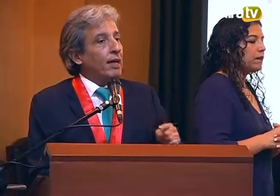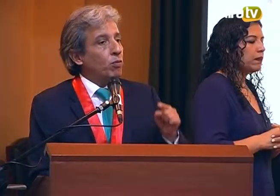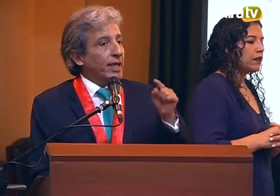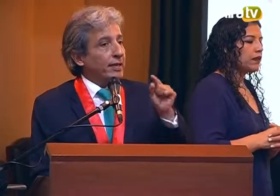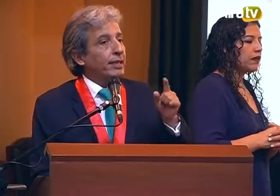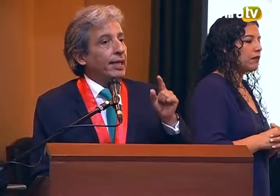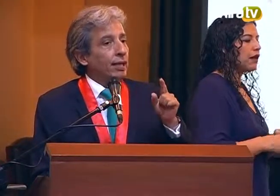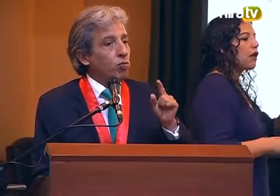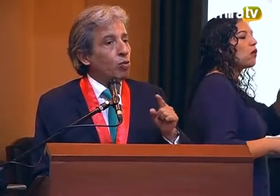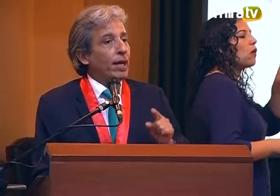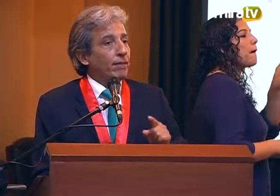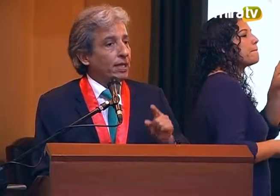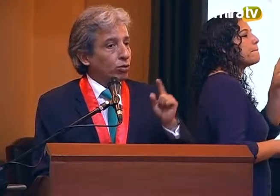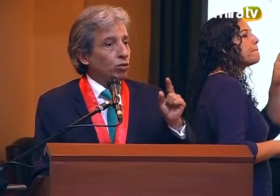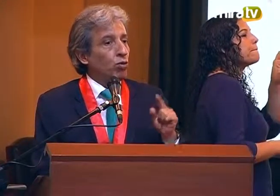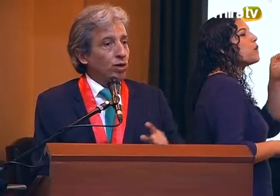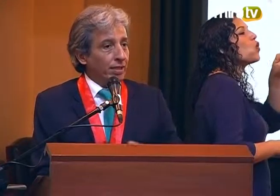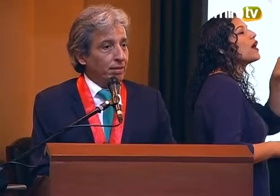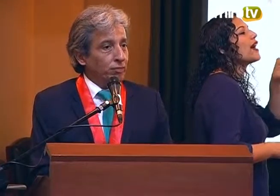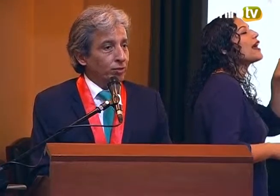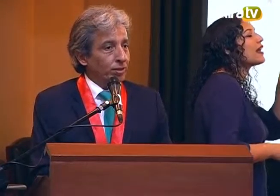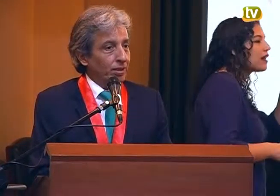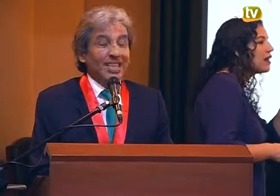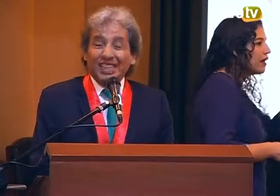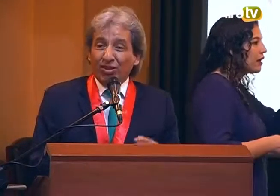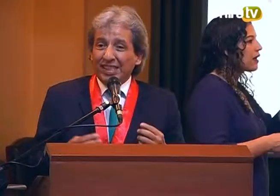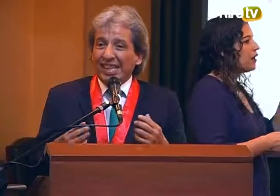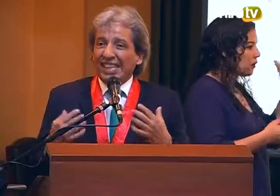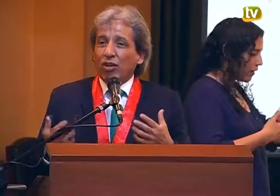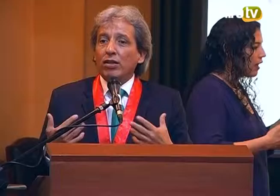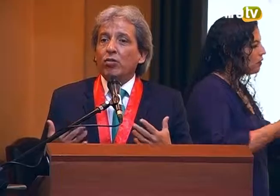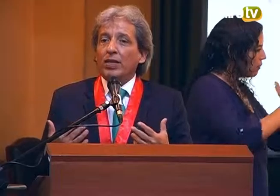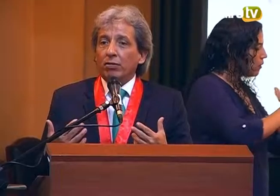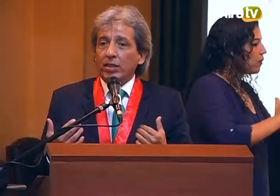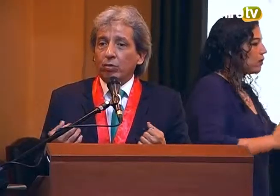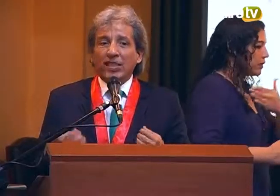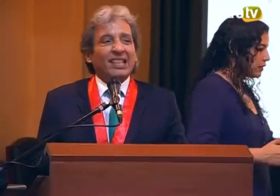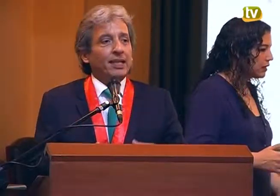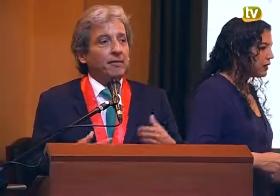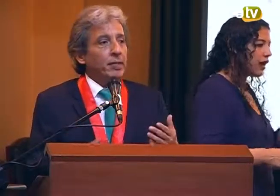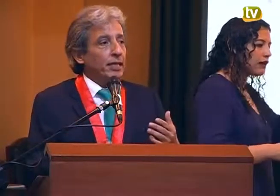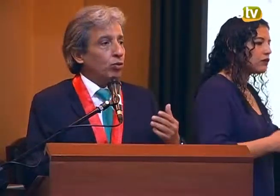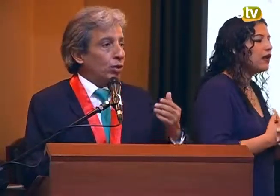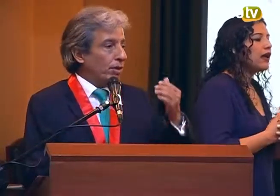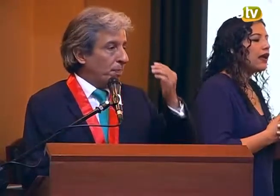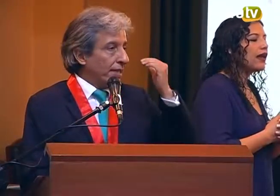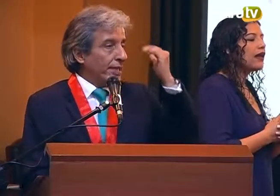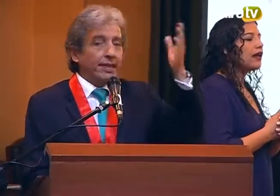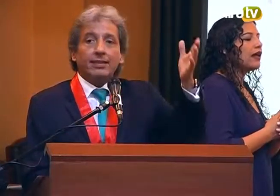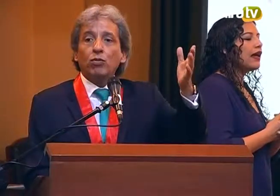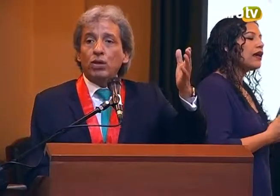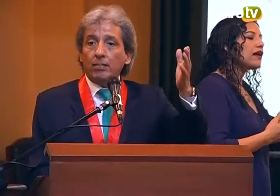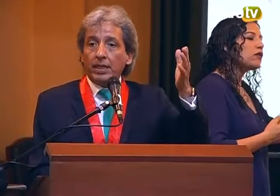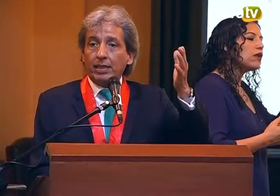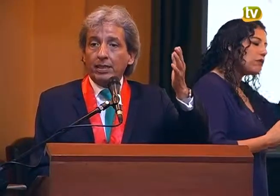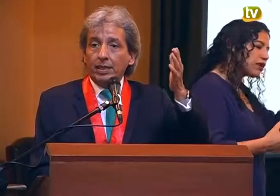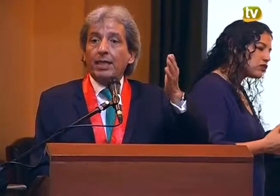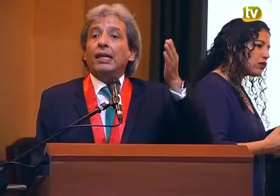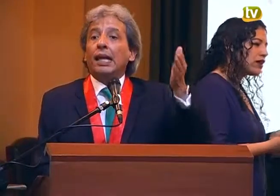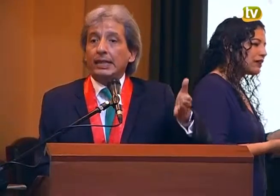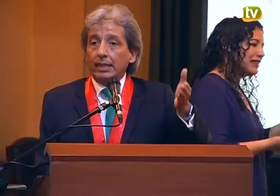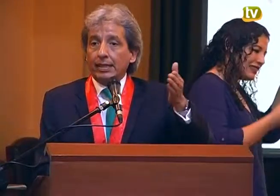un centavo para que se traiga un buque a vela de otro lugar del mundo. Entonces, eso, a eso me refiero, ese atrevimiento, ese plantearse una